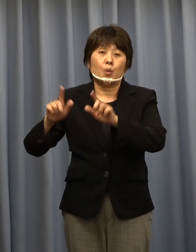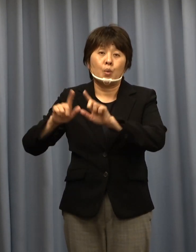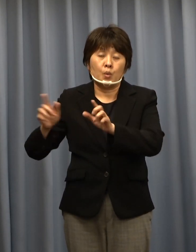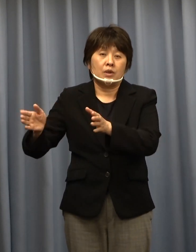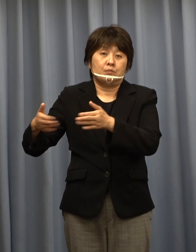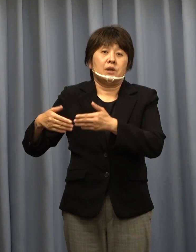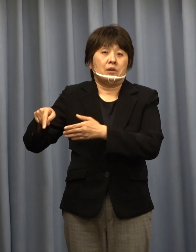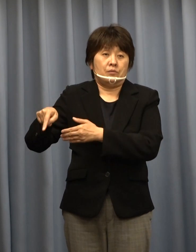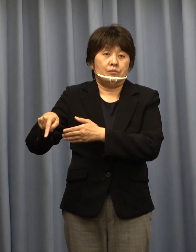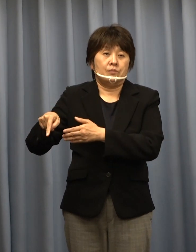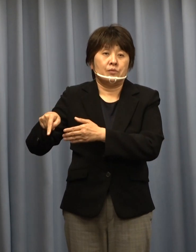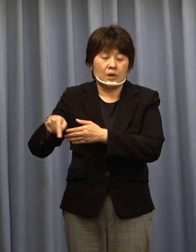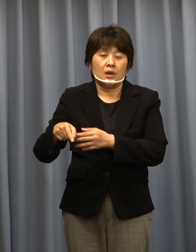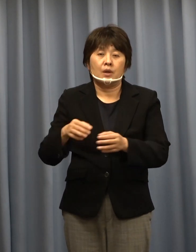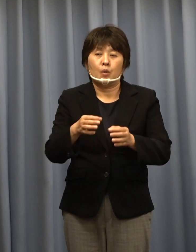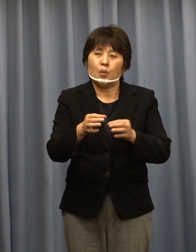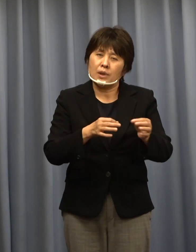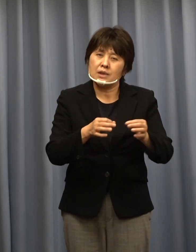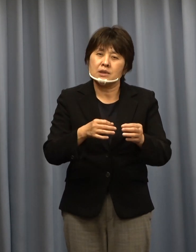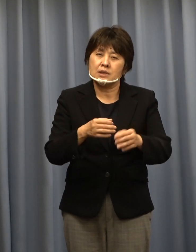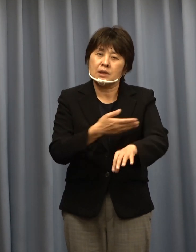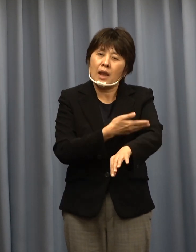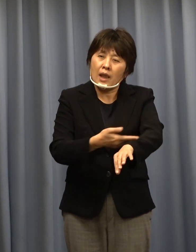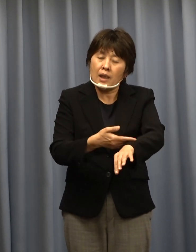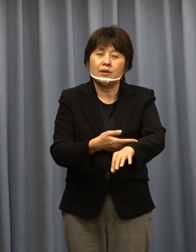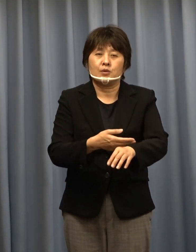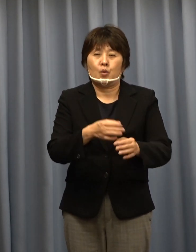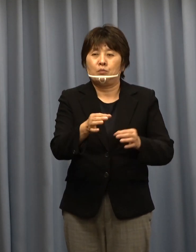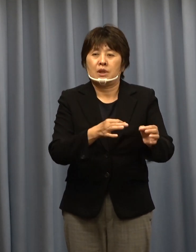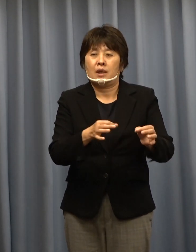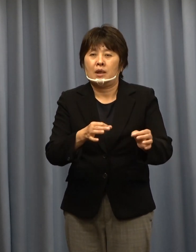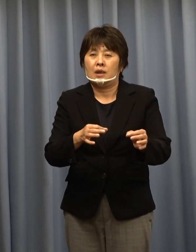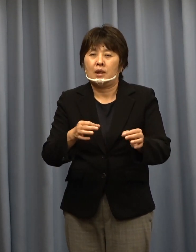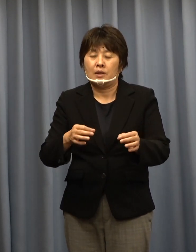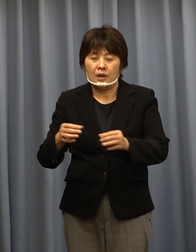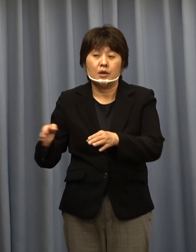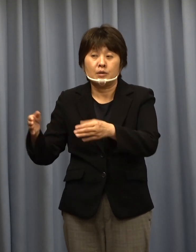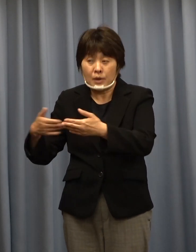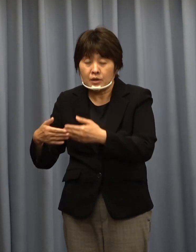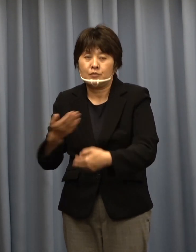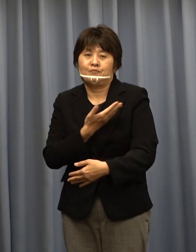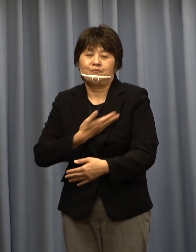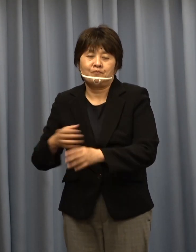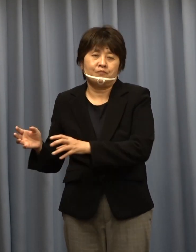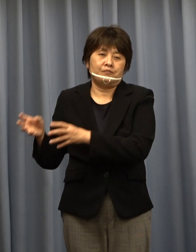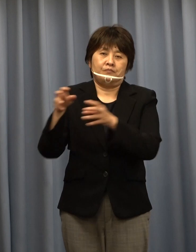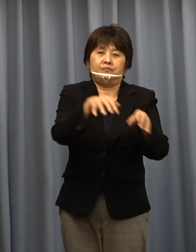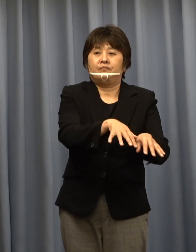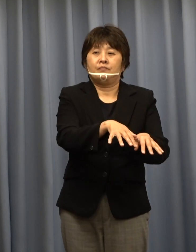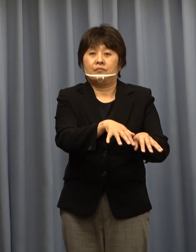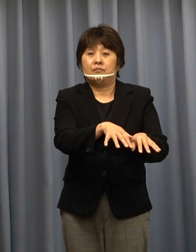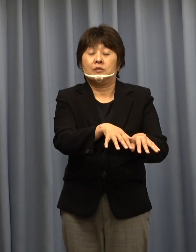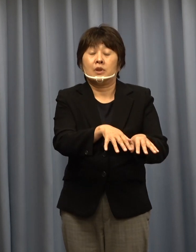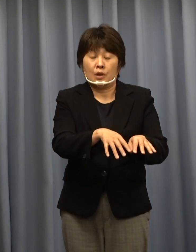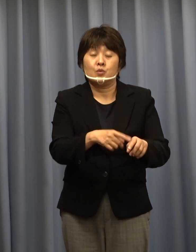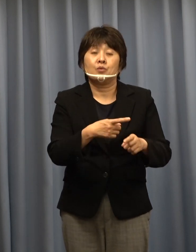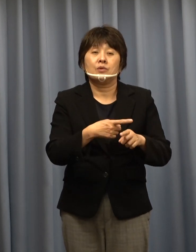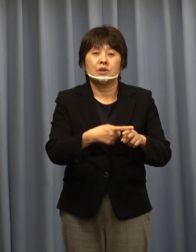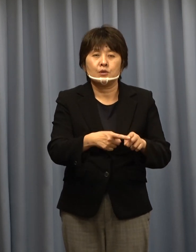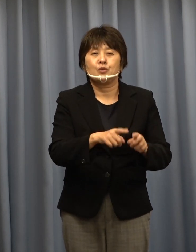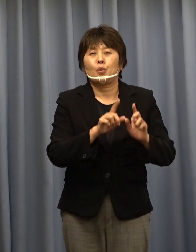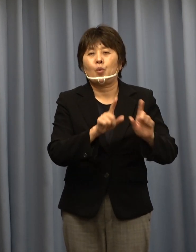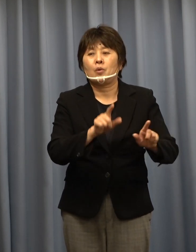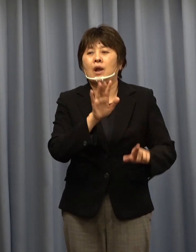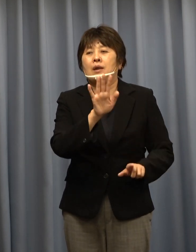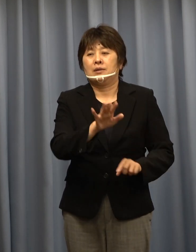ために、同じお店というんでしょうか、それからこちらに来られたのか、こういったそのご報告も、一部ございます。